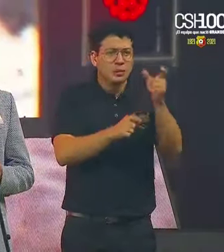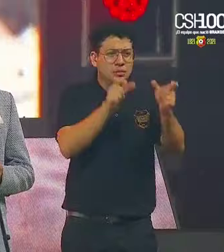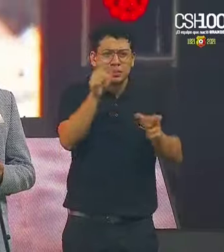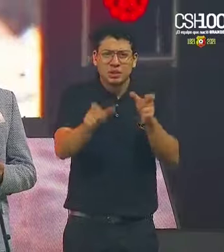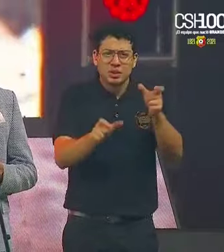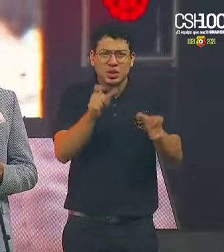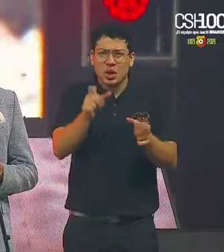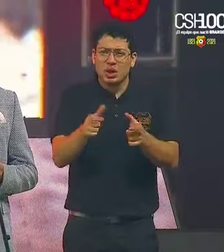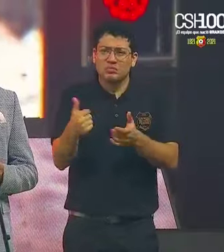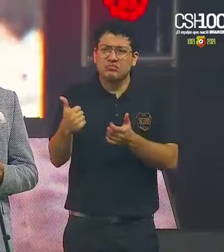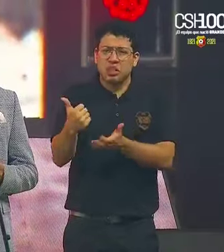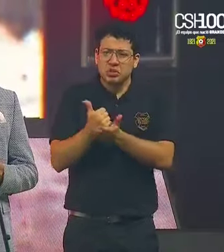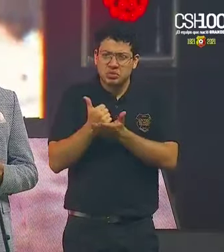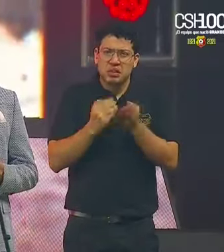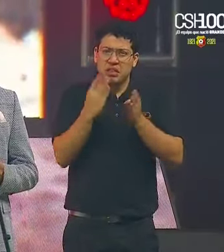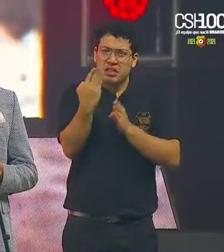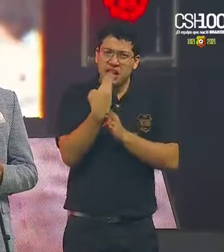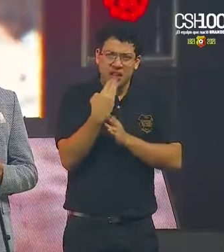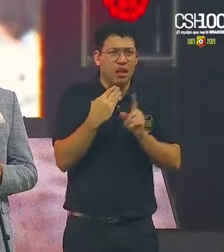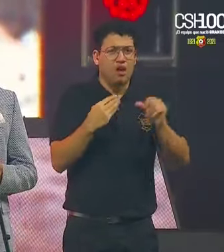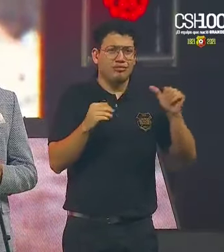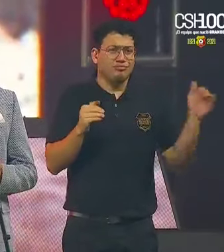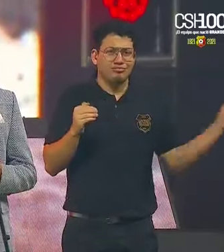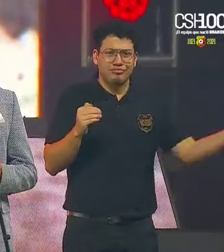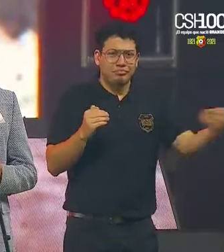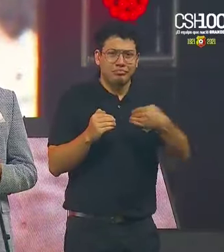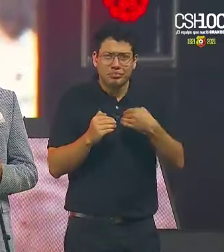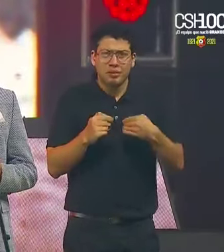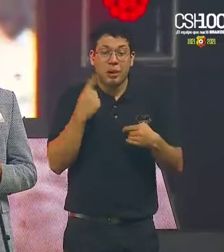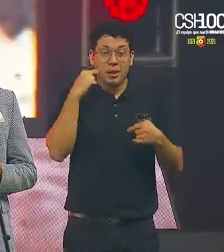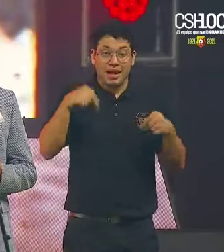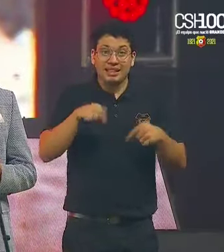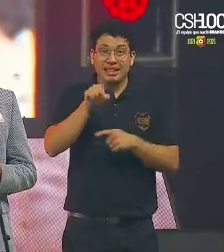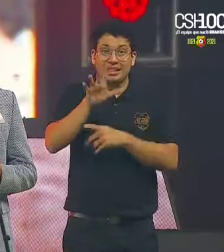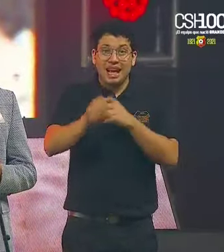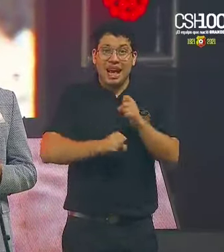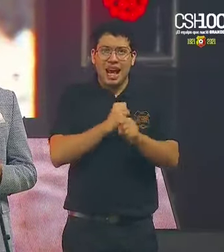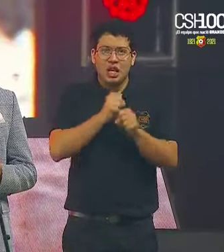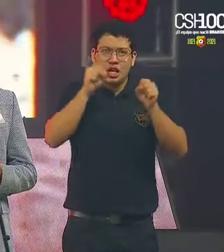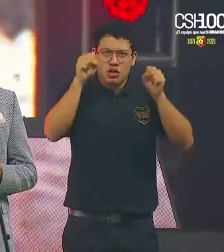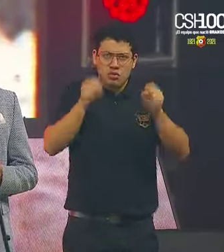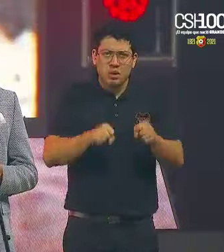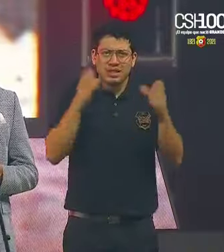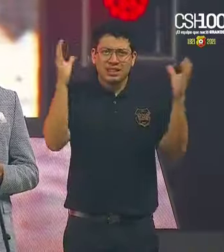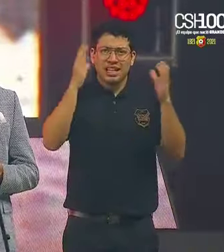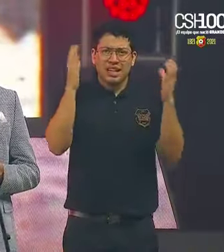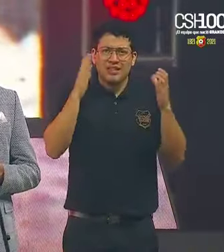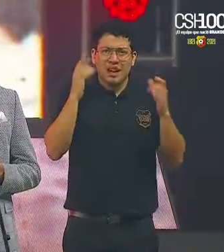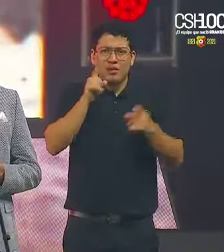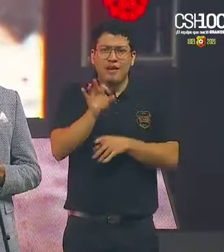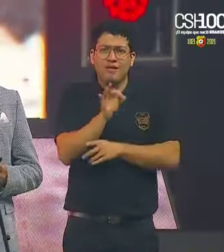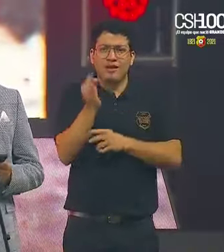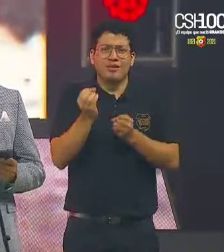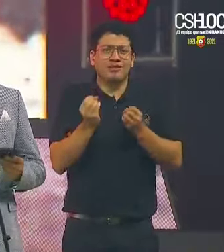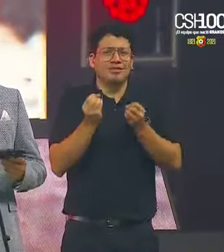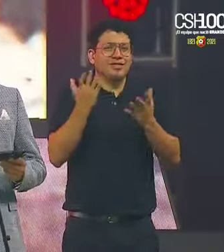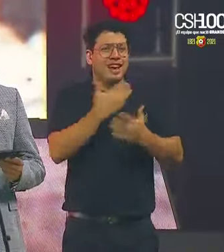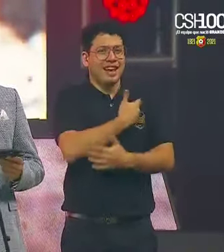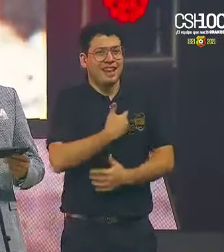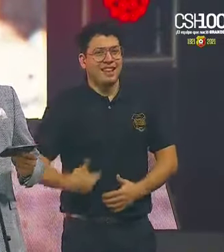directa o indirecta han colaborado para que este centenario se viva de acuerdo con las circunstancias de forma tan herediana.